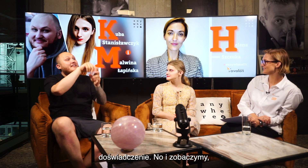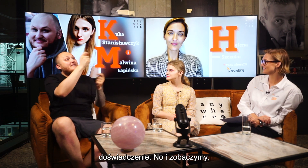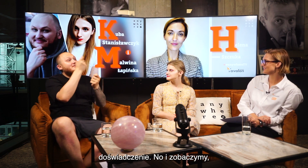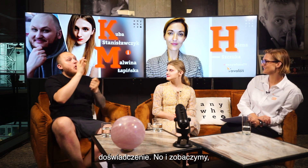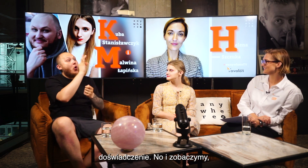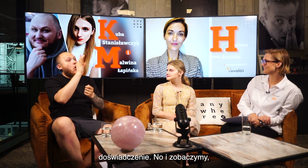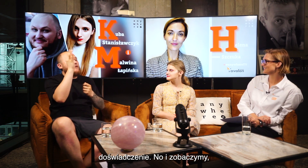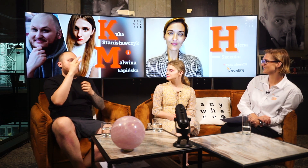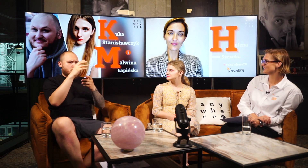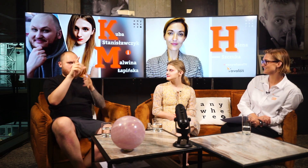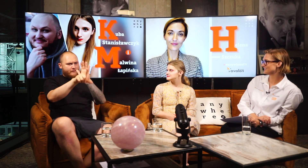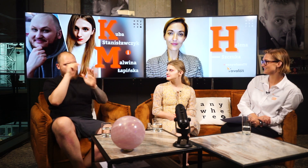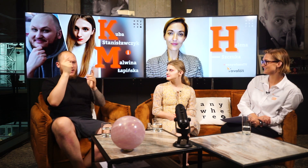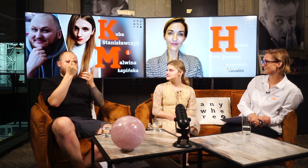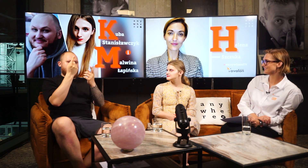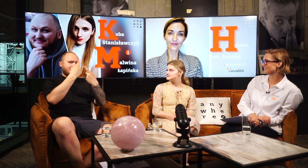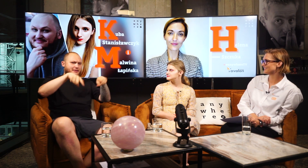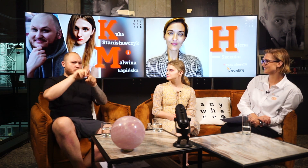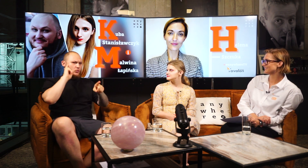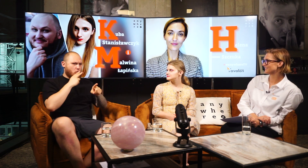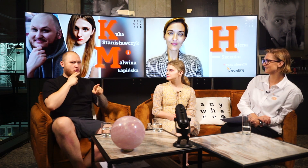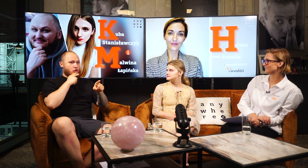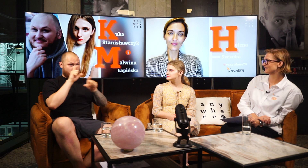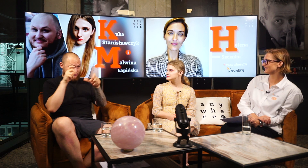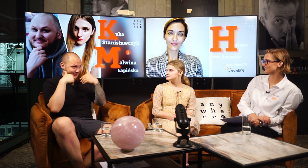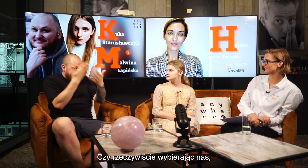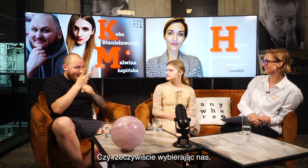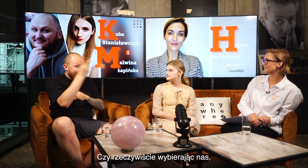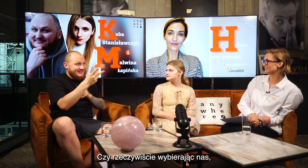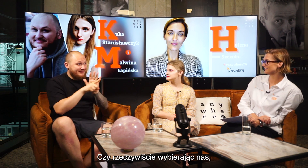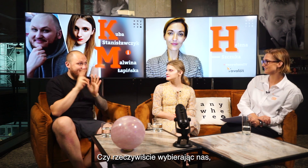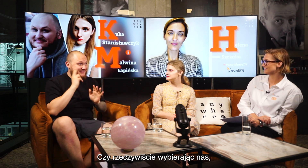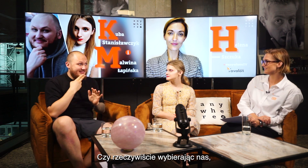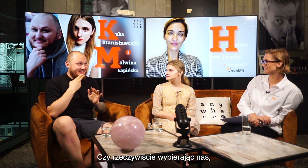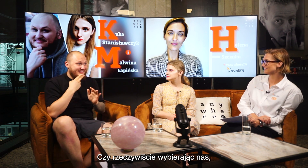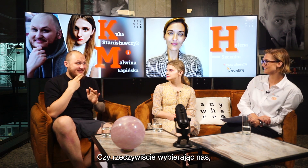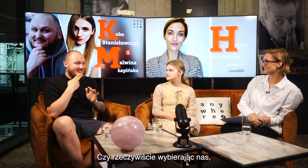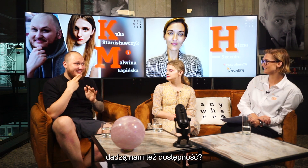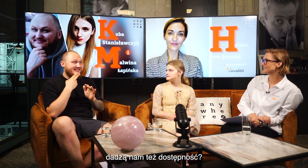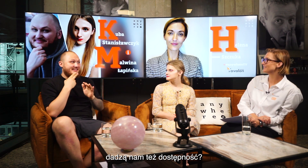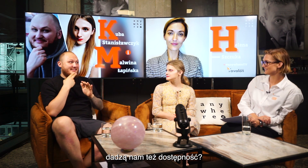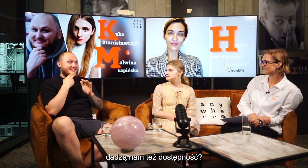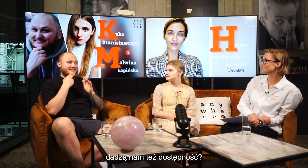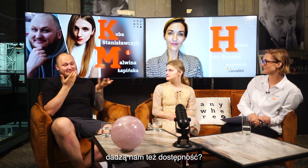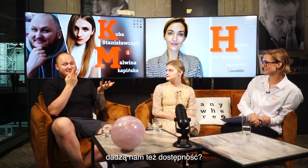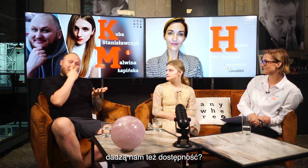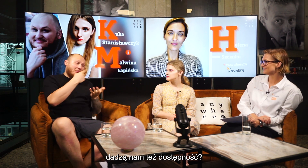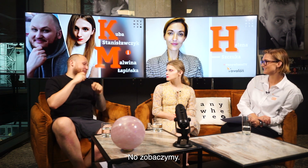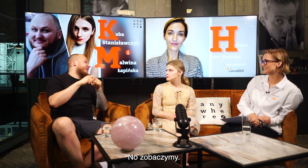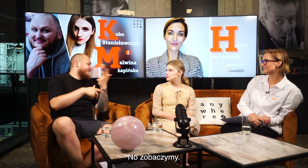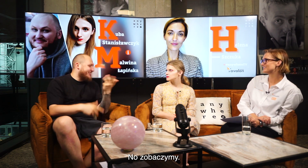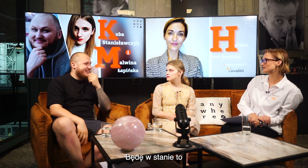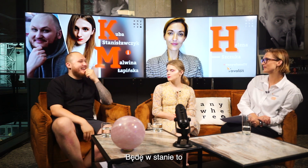doświadczenie. No i zobaczymy, czy ten festiwal, czy rzeczywiście wybierając nas też da nam